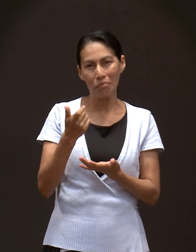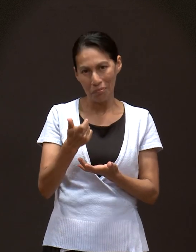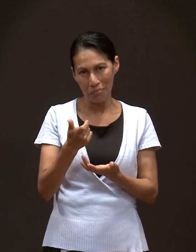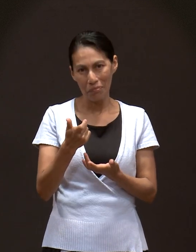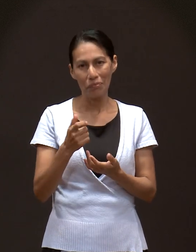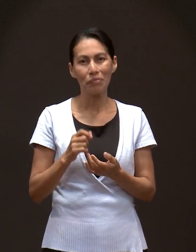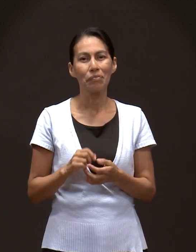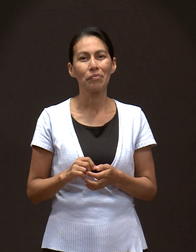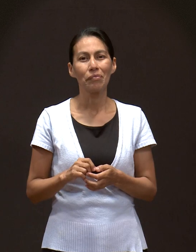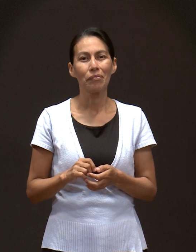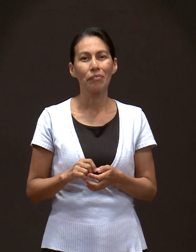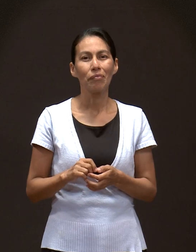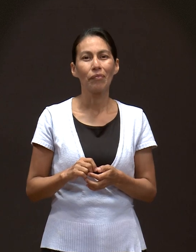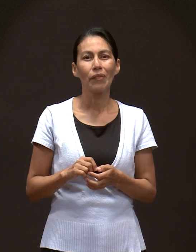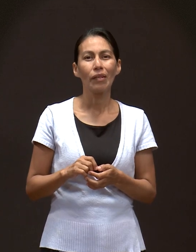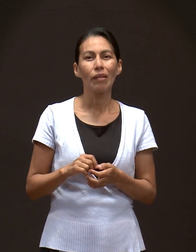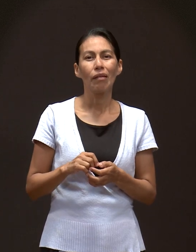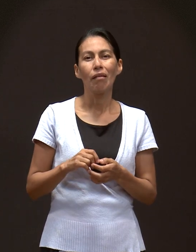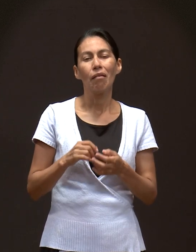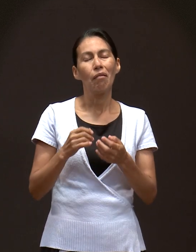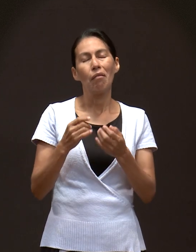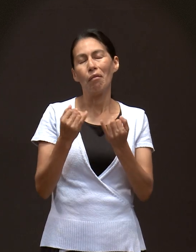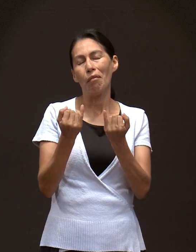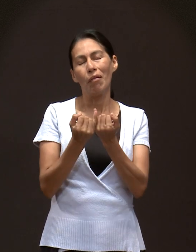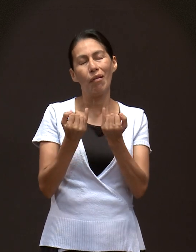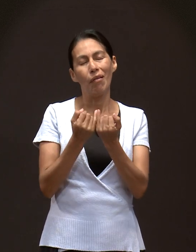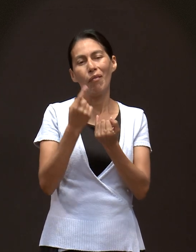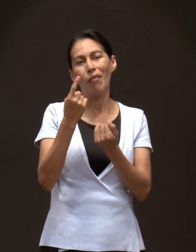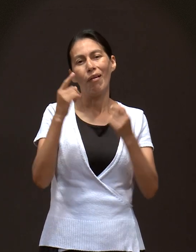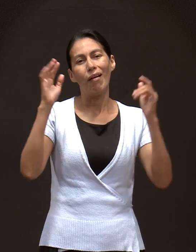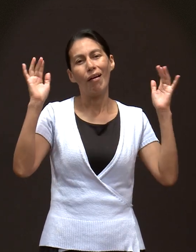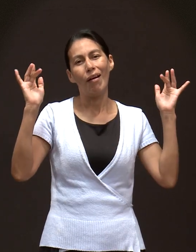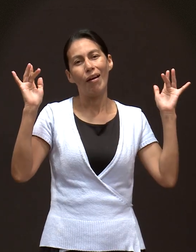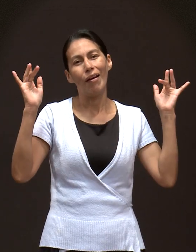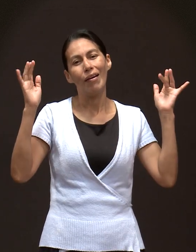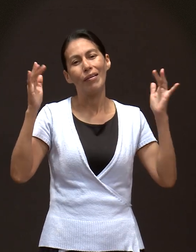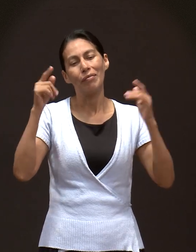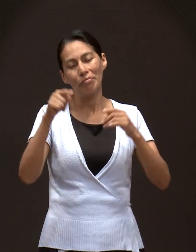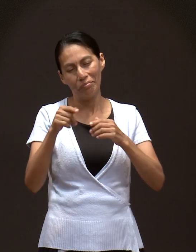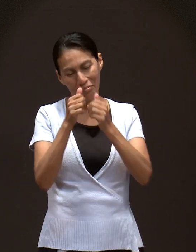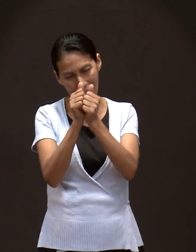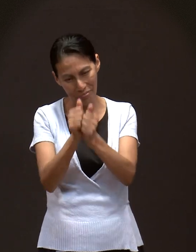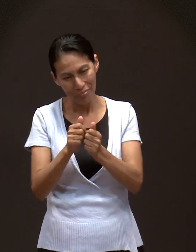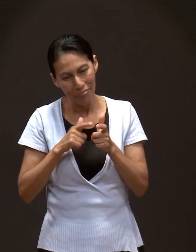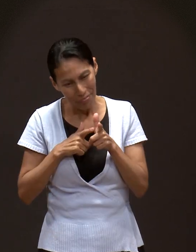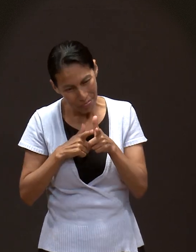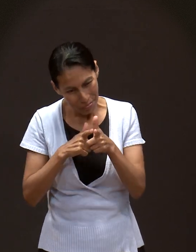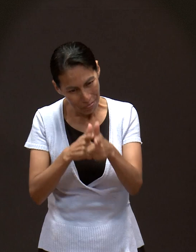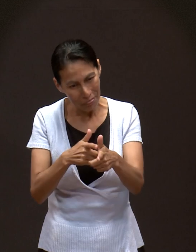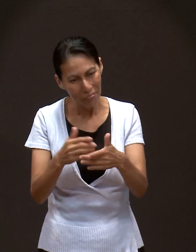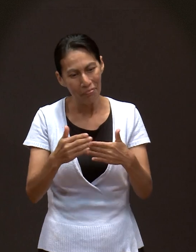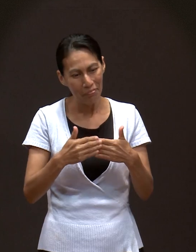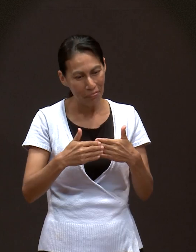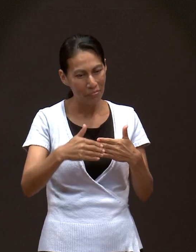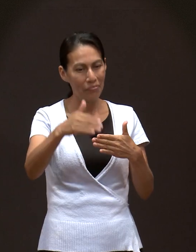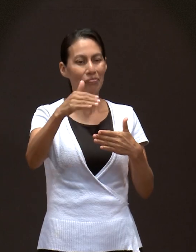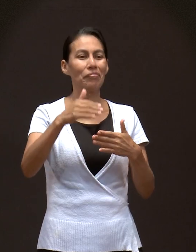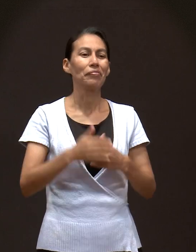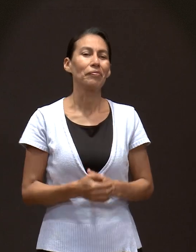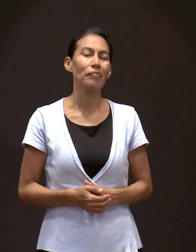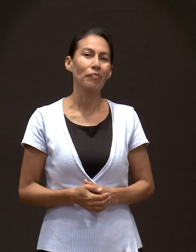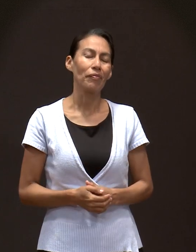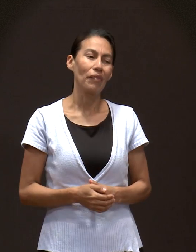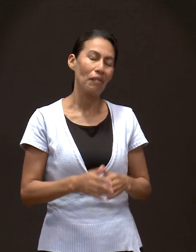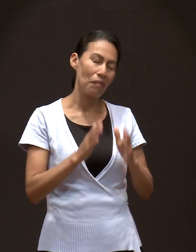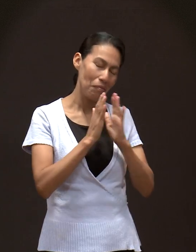económico, sino que él sentí que fue como un ángel que me sigue diciendo. Adelante. es el lugar en donde tú debes estar. Gloria a Dios